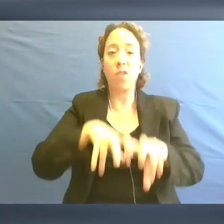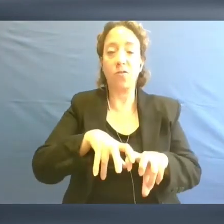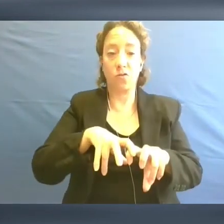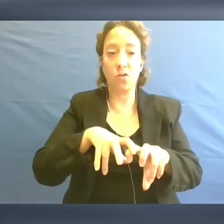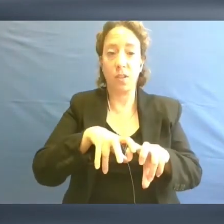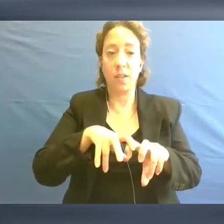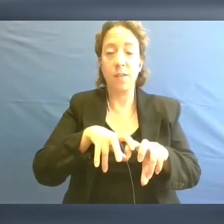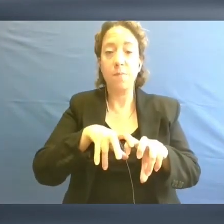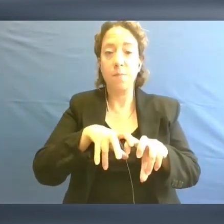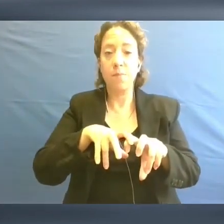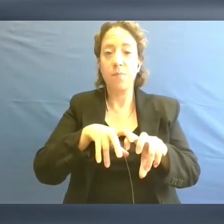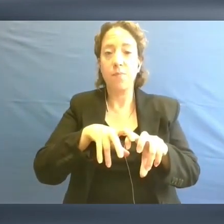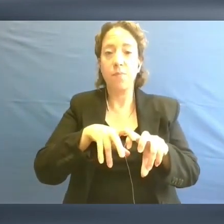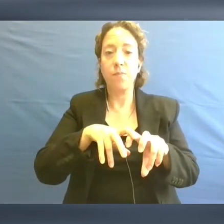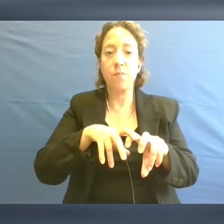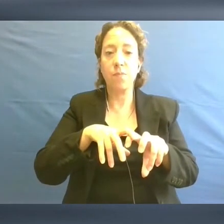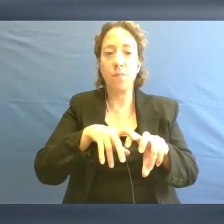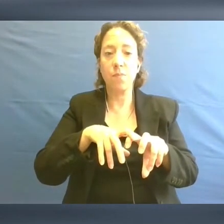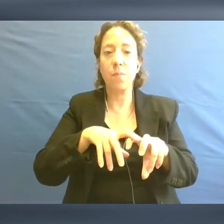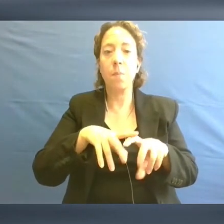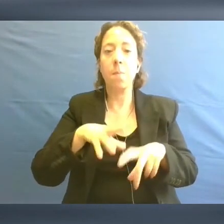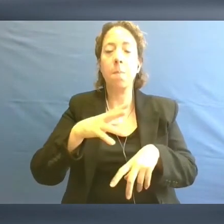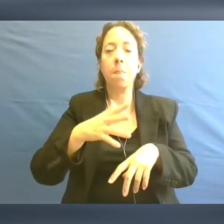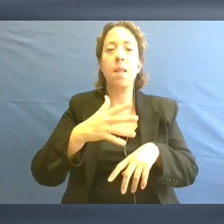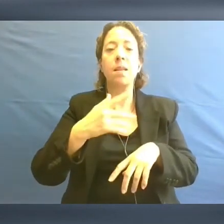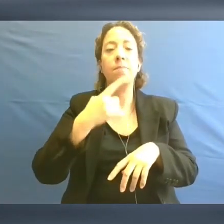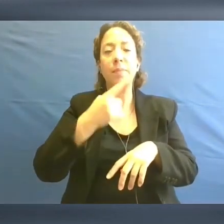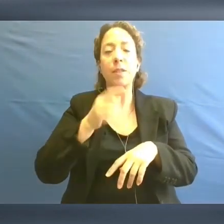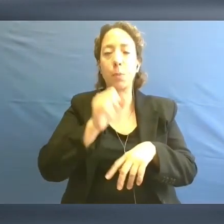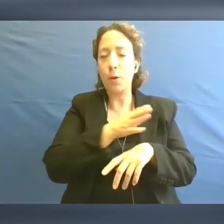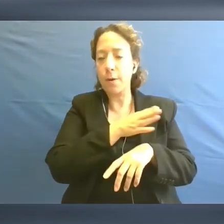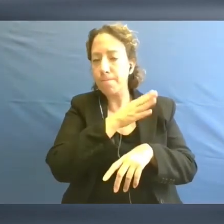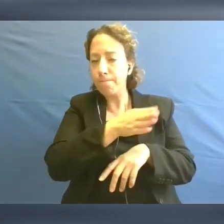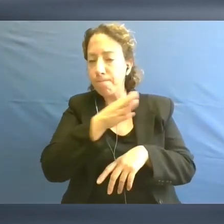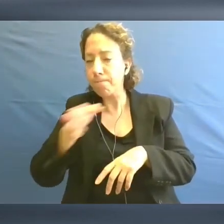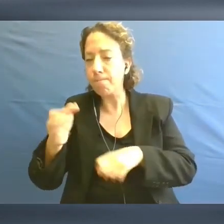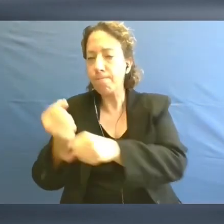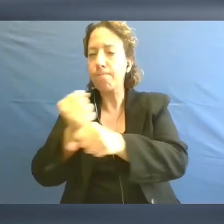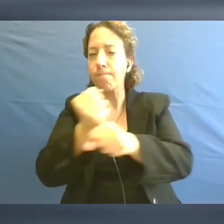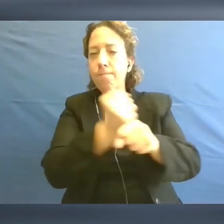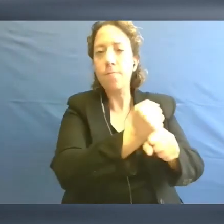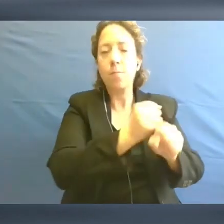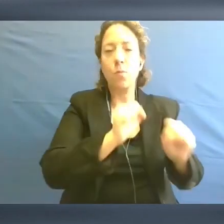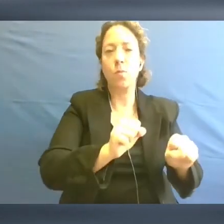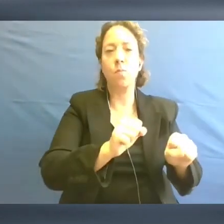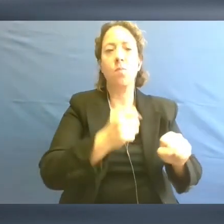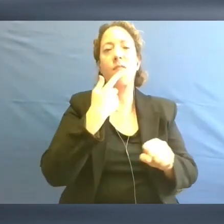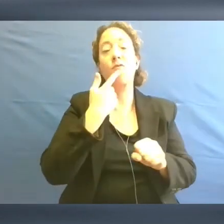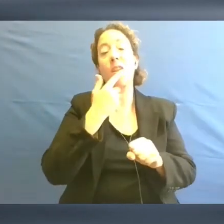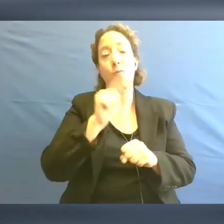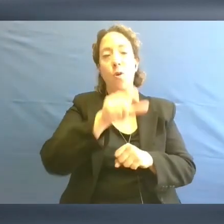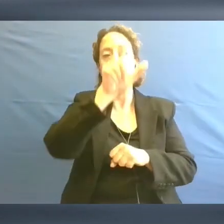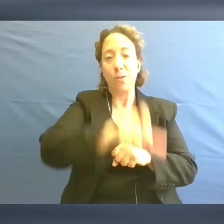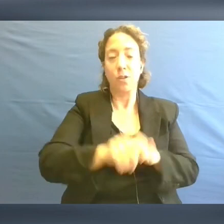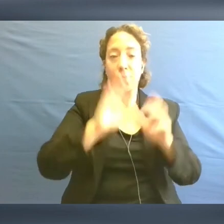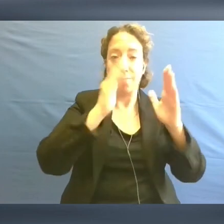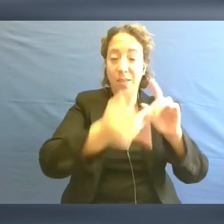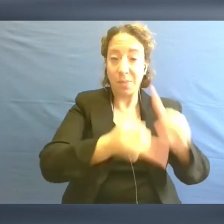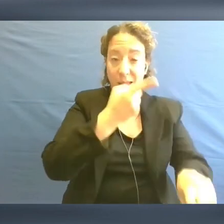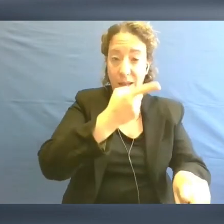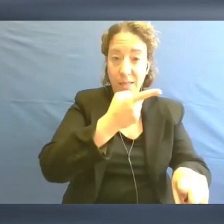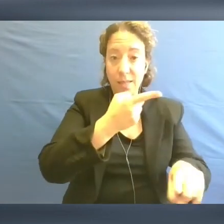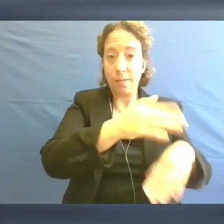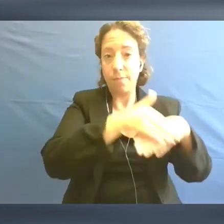peut orienter vers des tâches. Donc, il faut de nouveau s'appuyer sur des spécialistes, mais aussi sur des